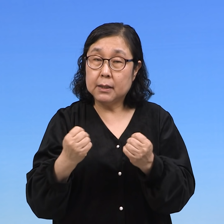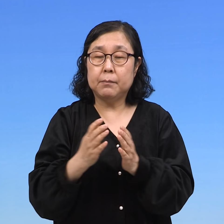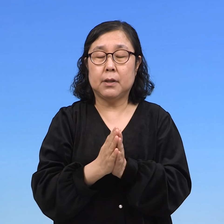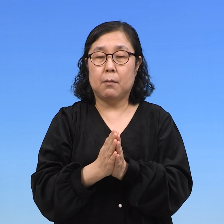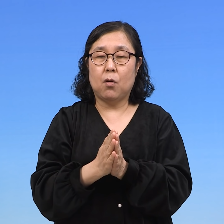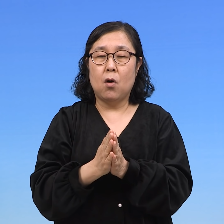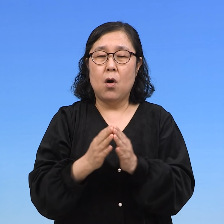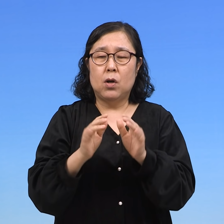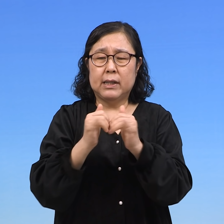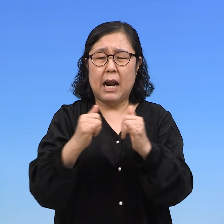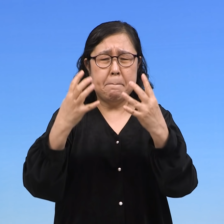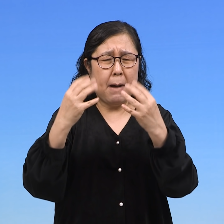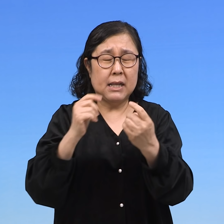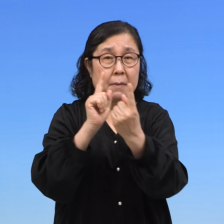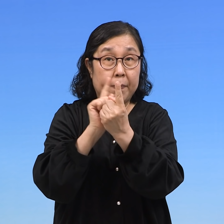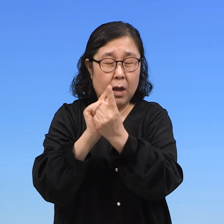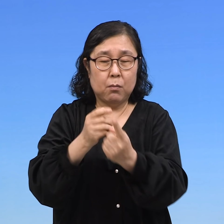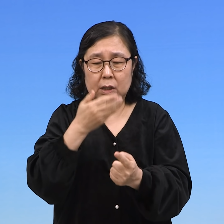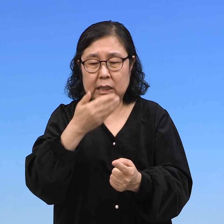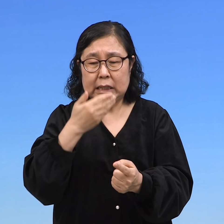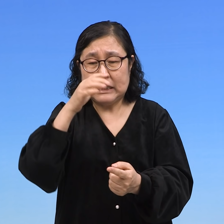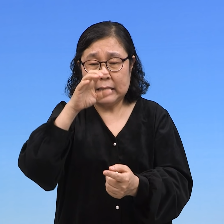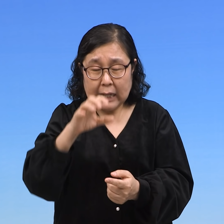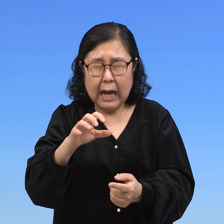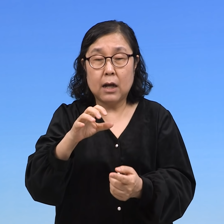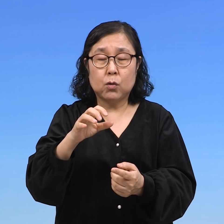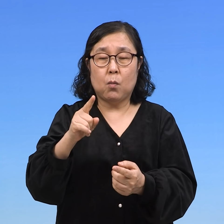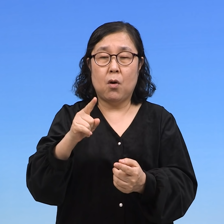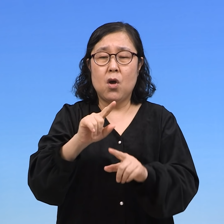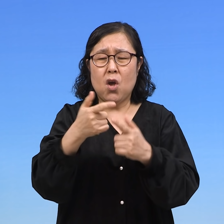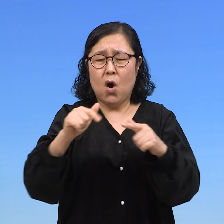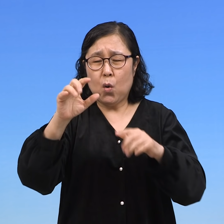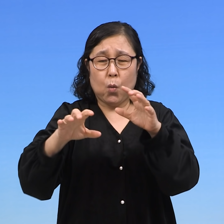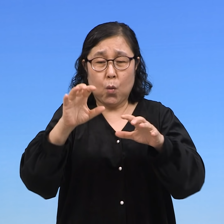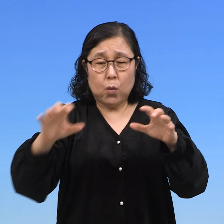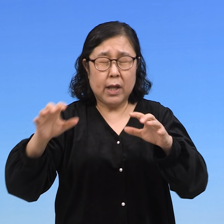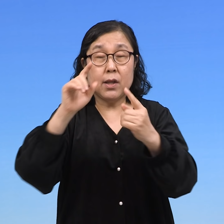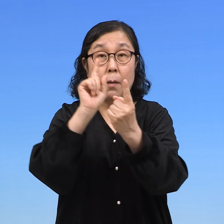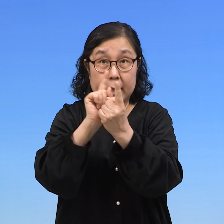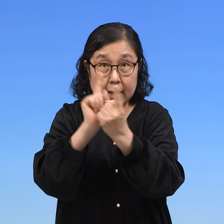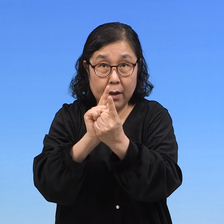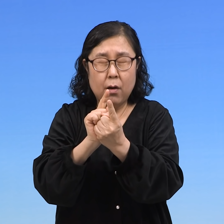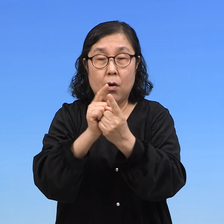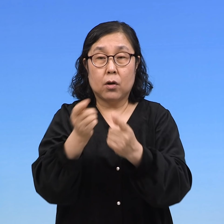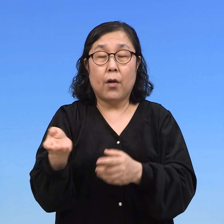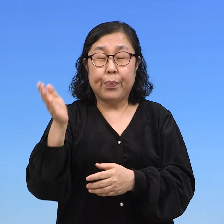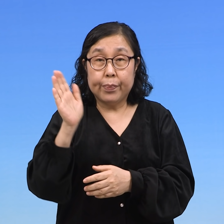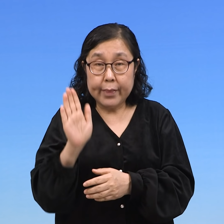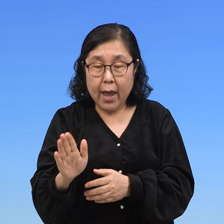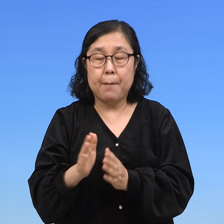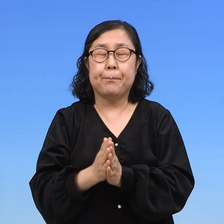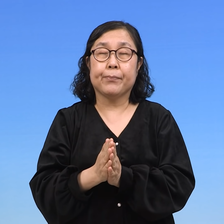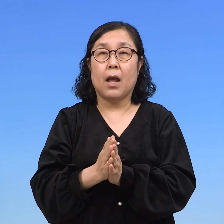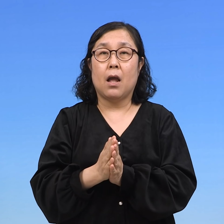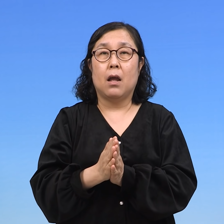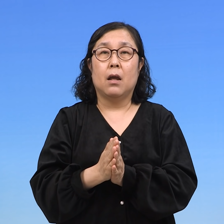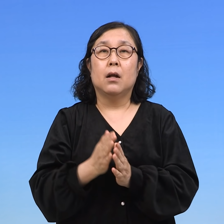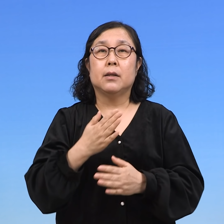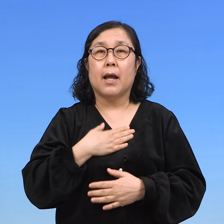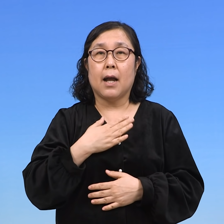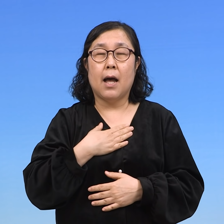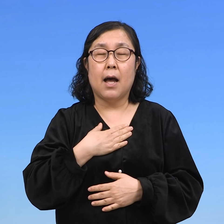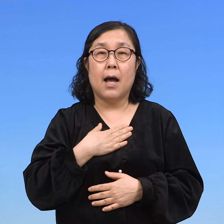가다가도 마주치고 식당에서도 마주치고 성도님들은 말할 수 없이 반가운 분들이 많은데도 여전히